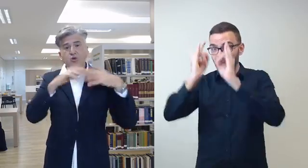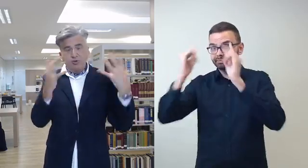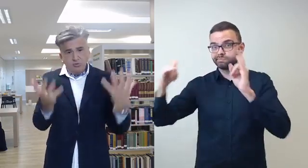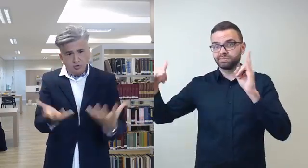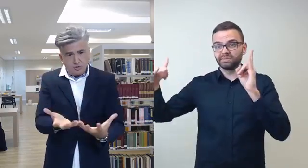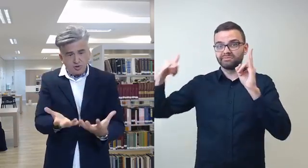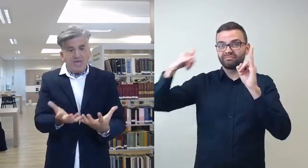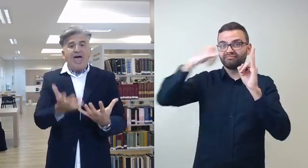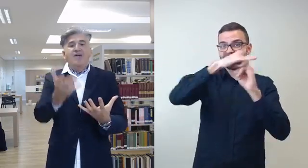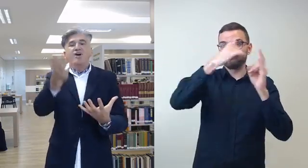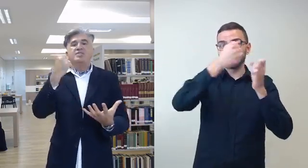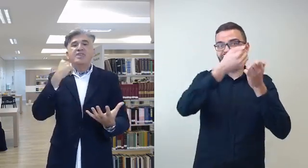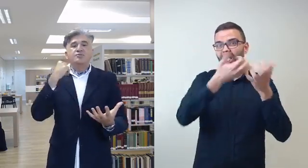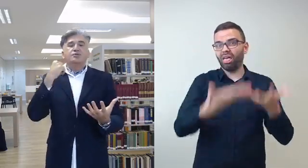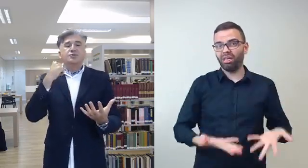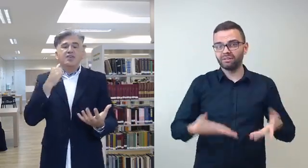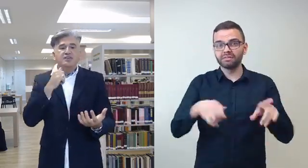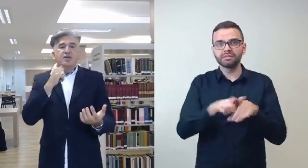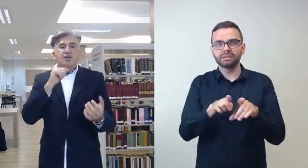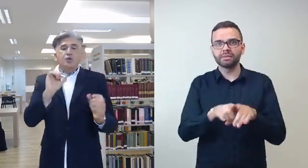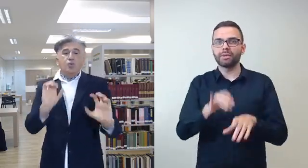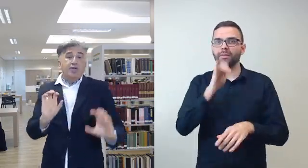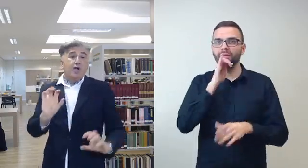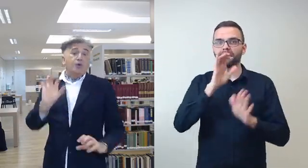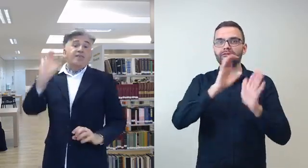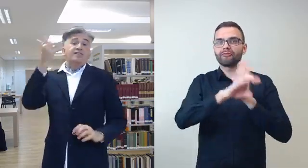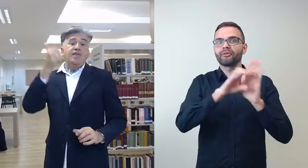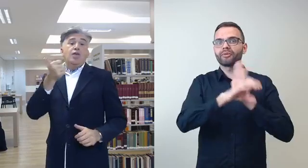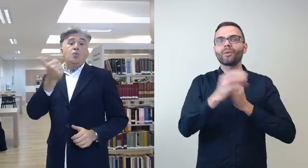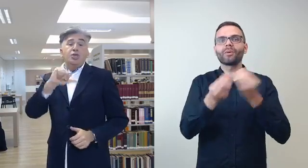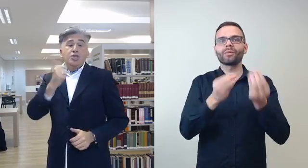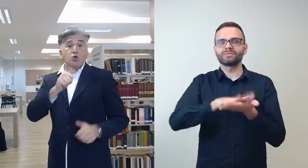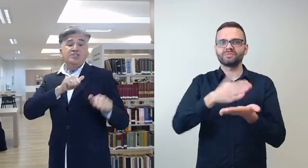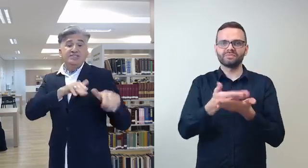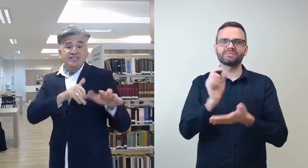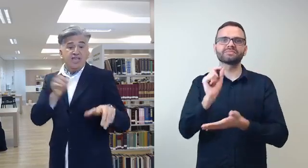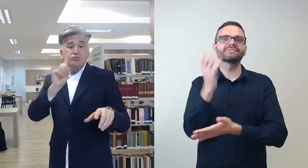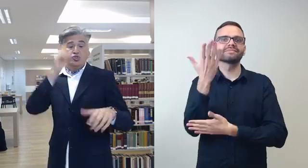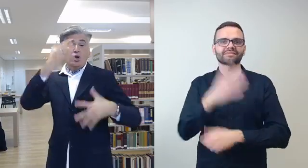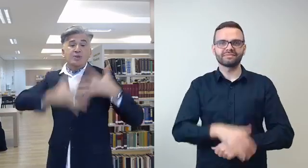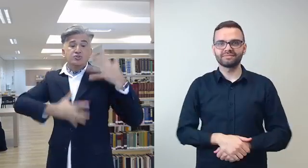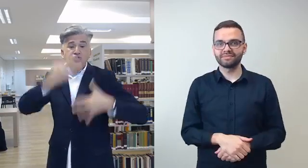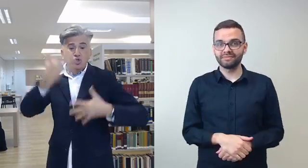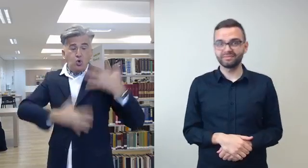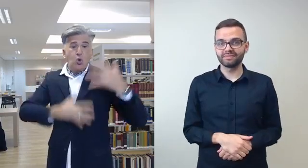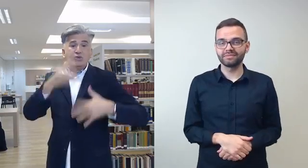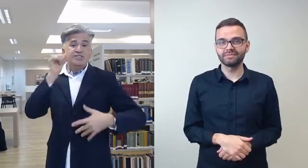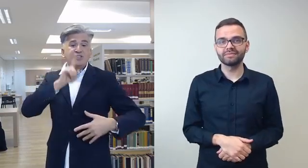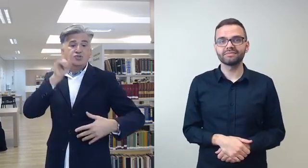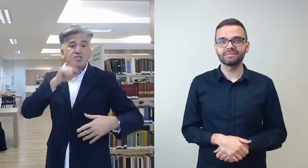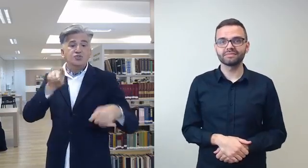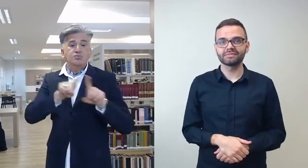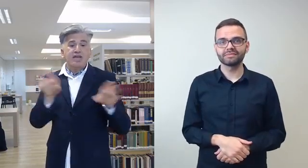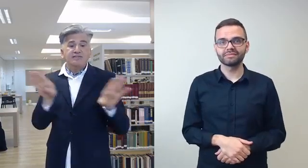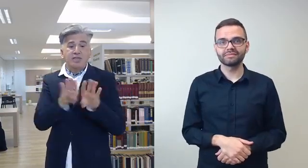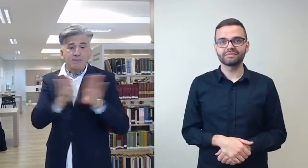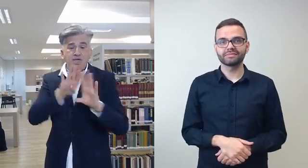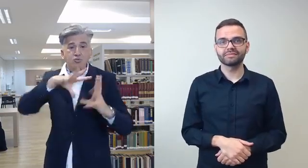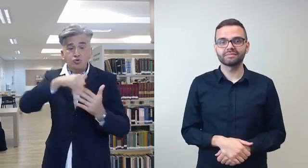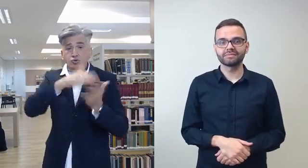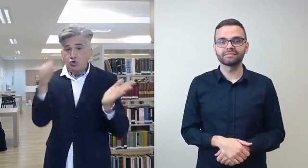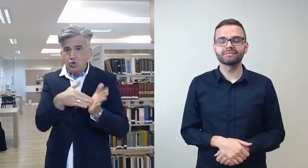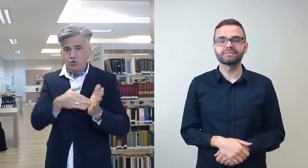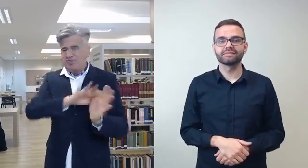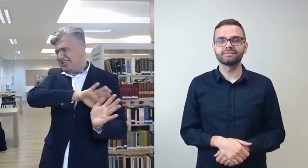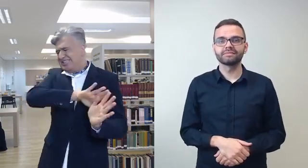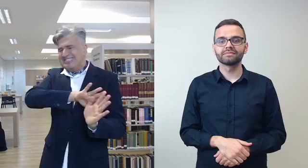espalhou pelo mundo todo. Aí vai o intérprete português. O que aconteceu em 11 de setembro só prejudicou os Estados Unidos, mas também o